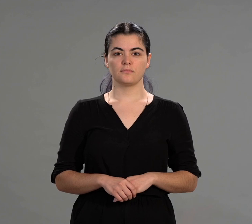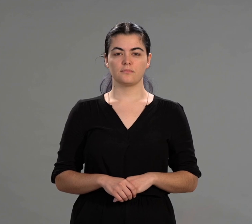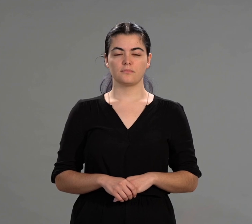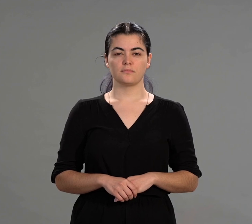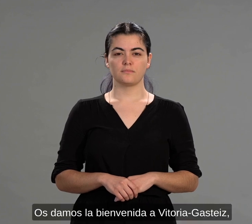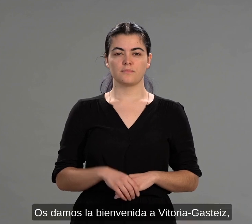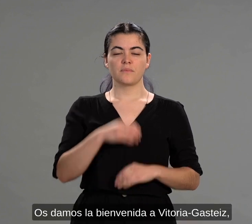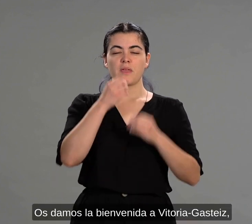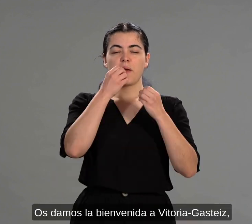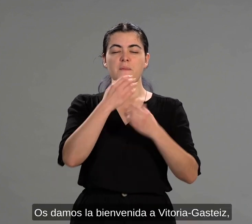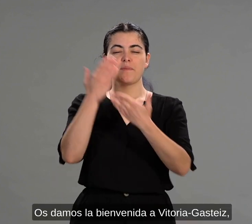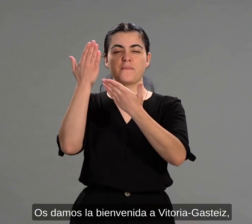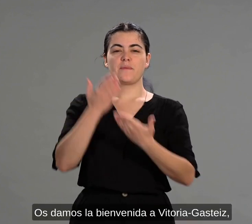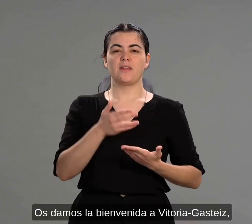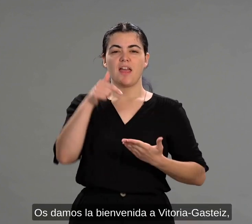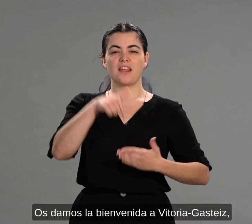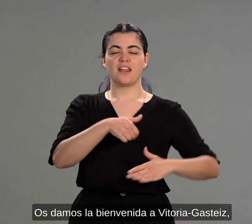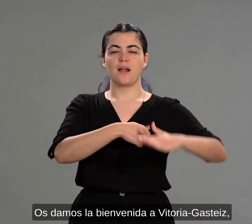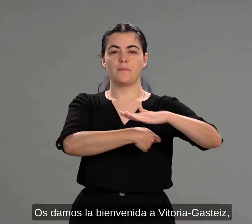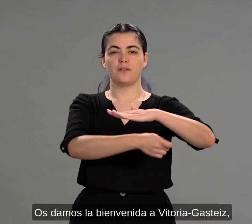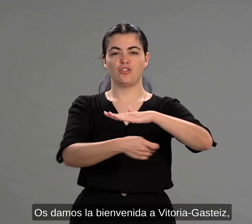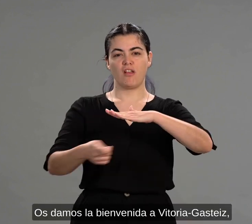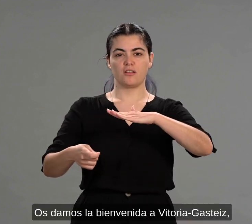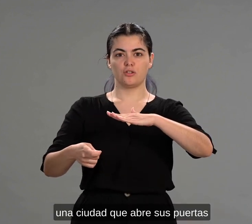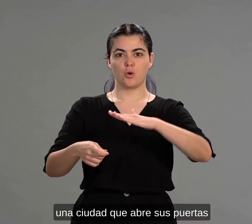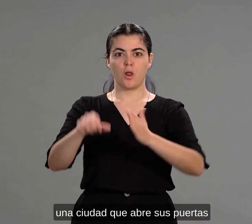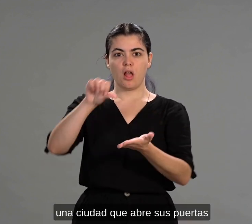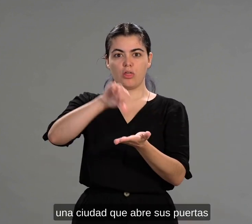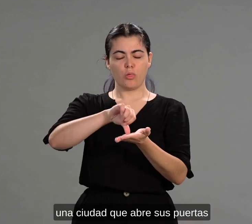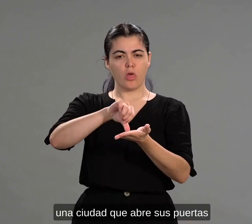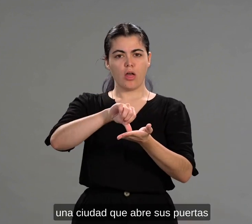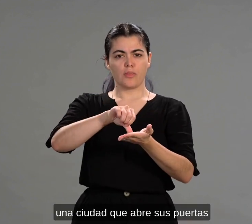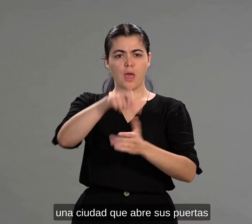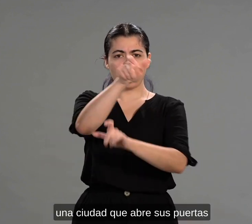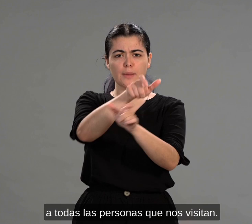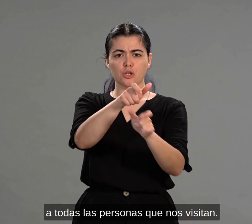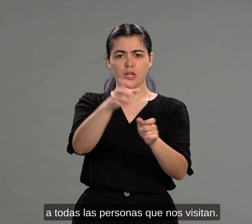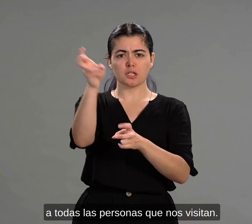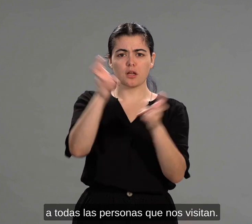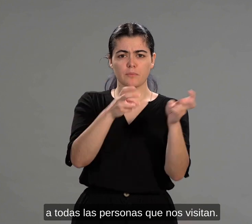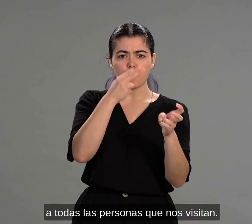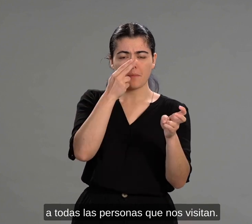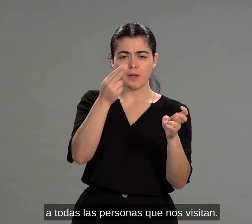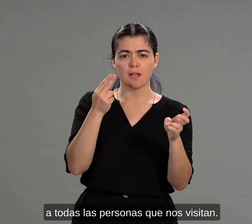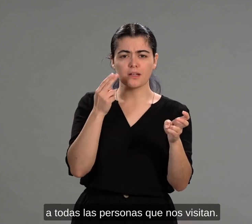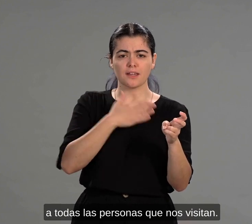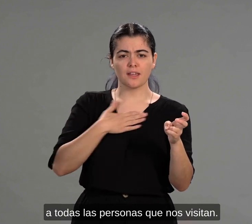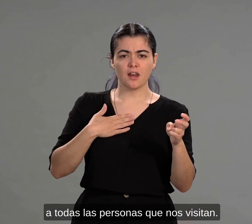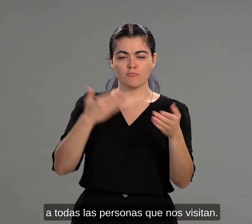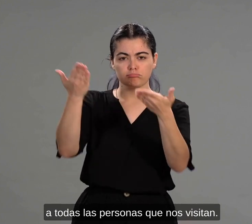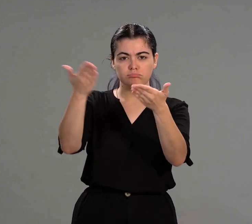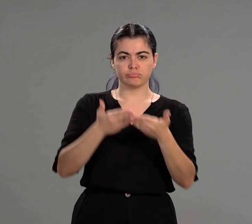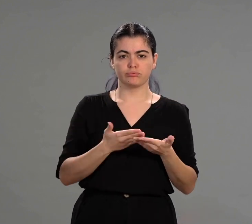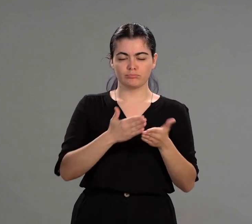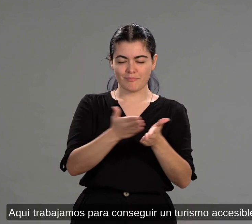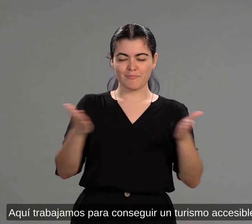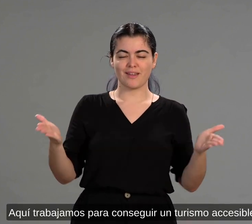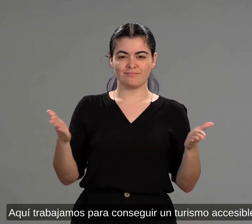Os damos la bienvenida a Vitoria-Gasteiz, una ciudad que abre sus puertas a todas las personas que nos visitan. Aquí trabajamos para